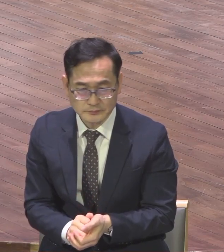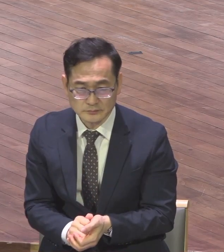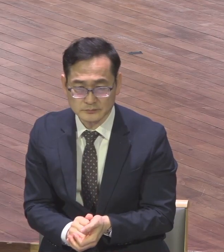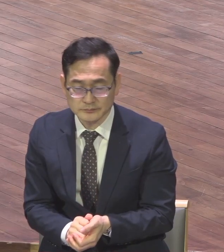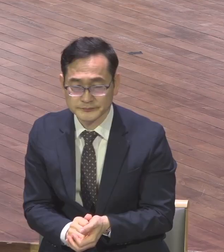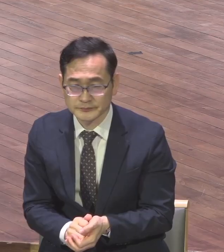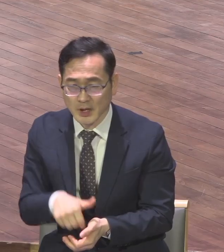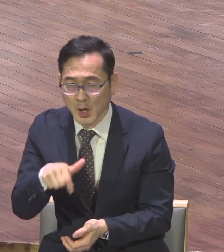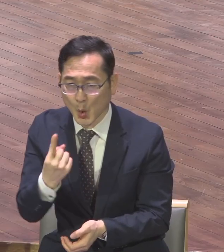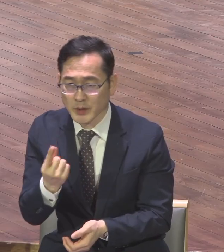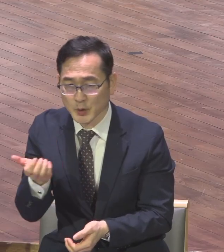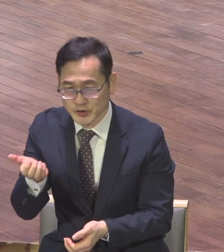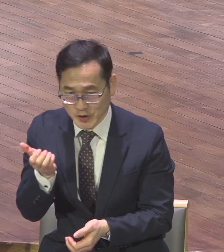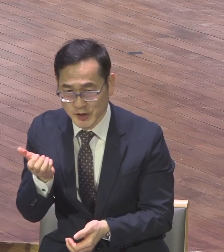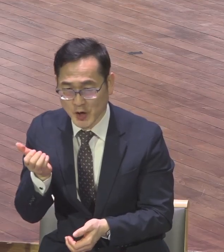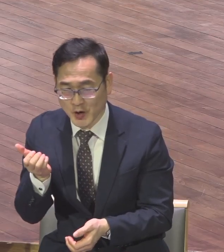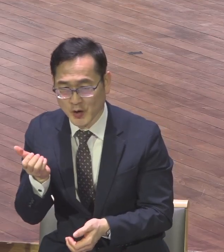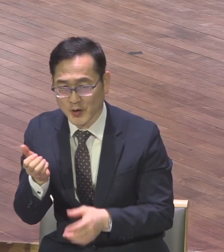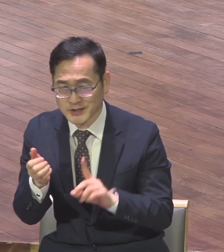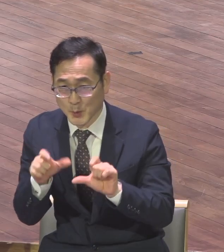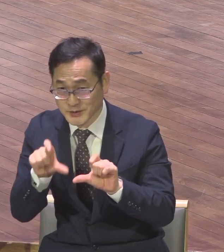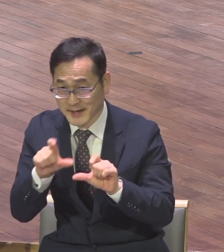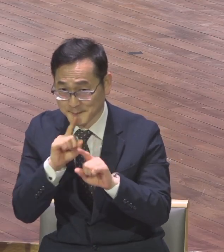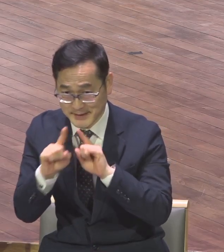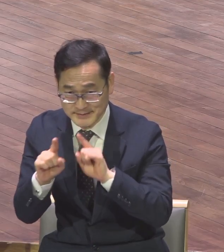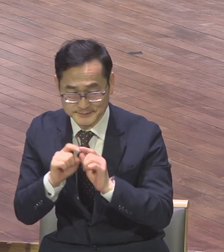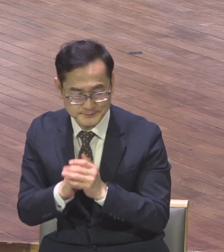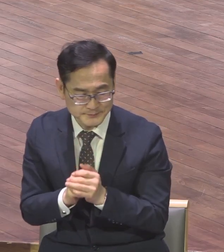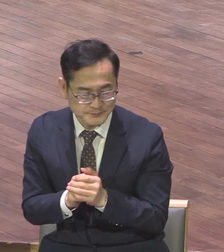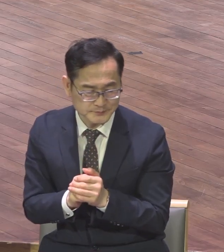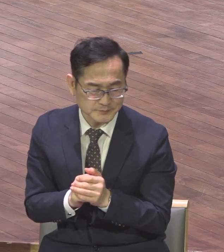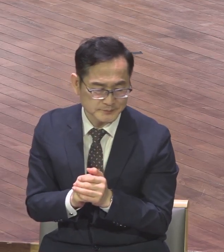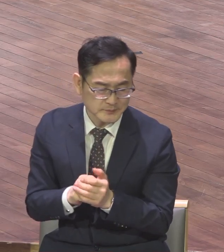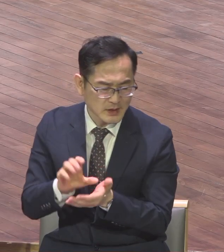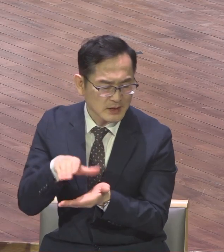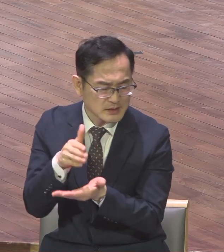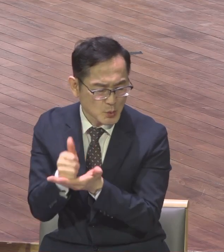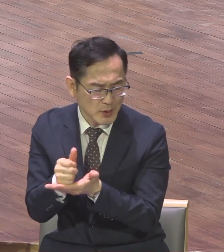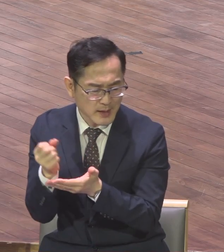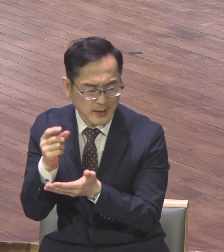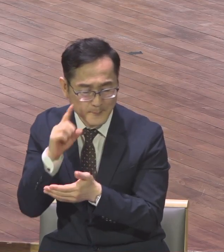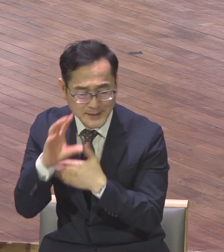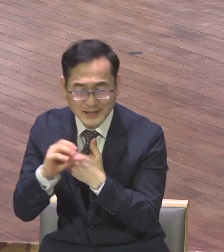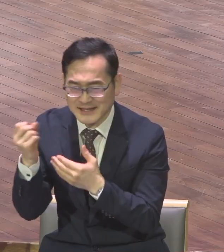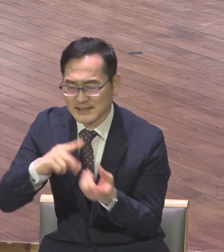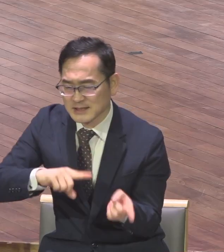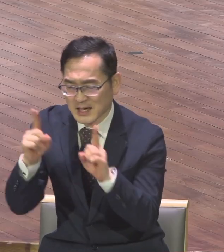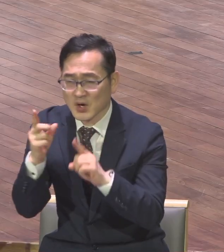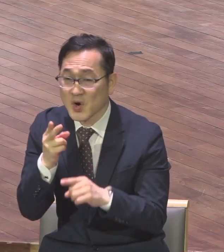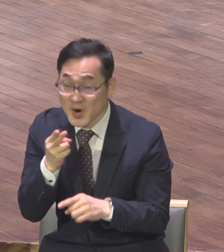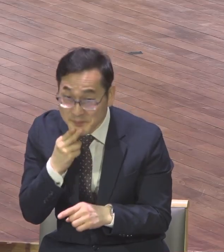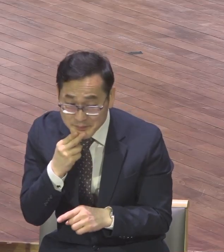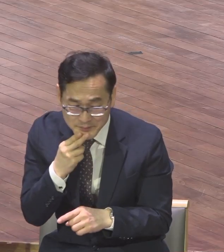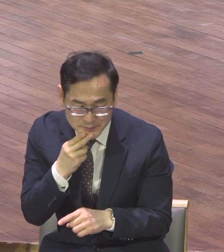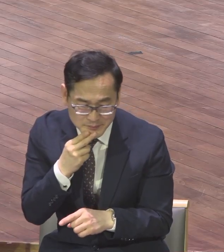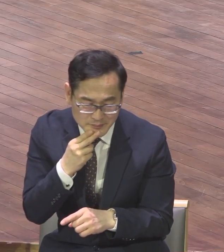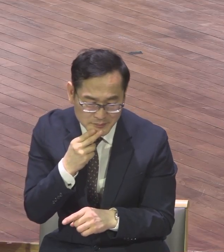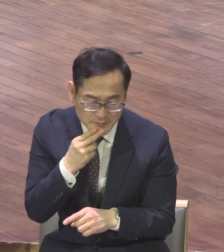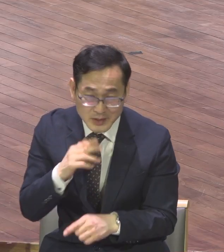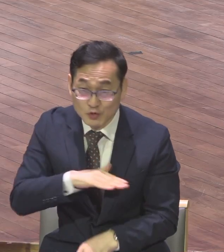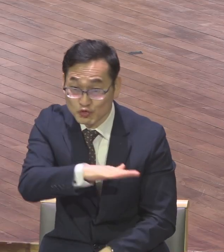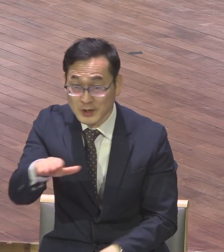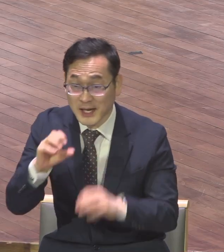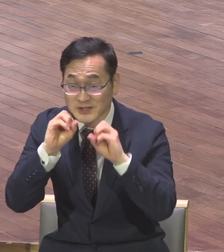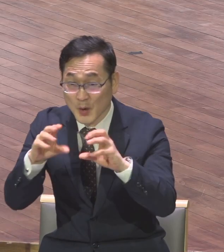이렇게 반복적으로 선포를 합니다. 14절에 그리스도께서 만일 다시 살아나지